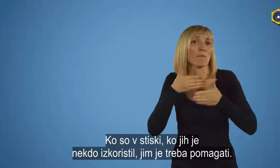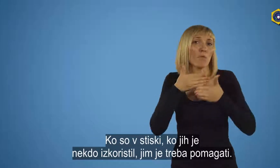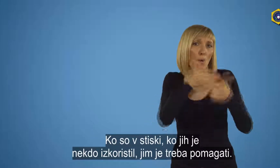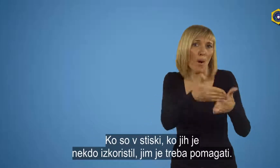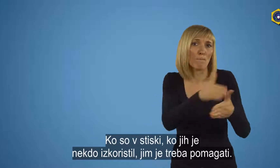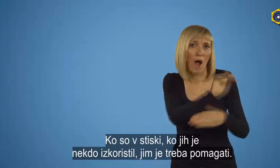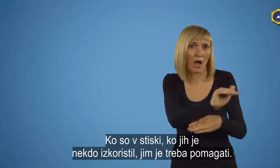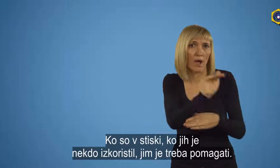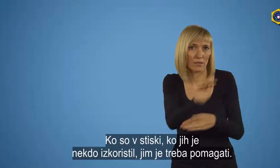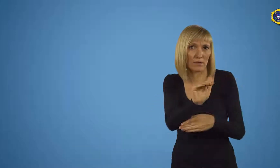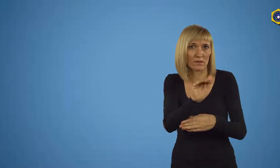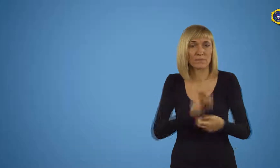pomagati.